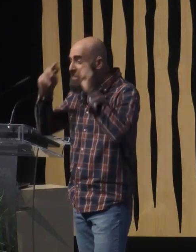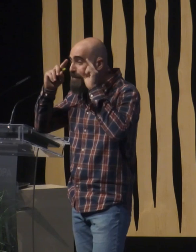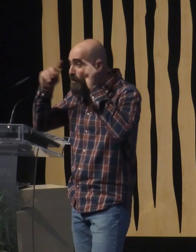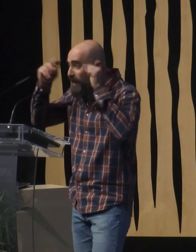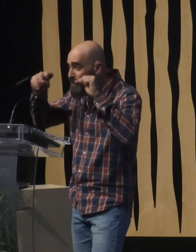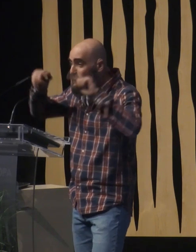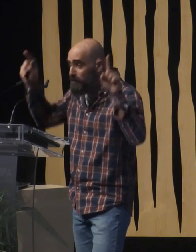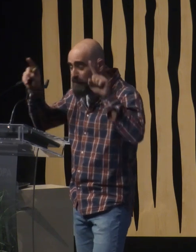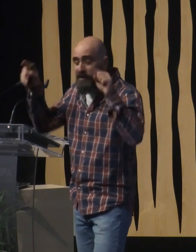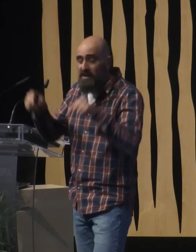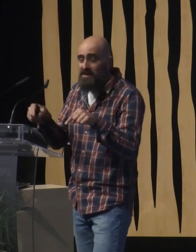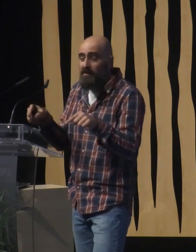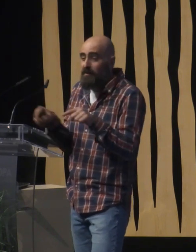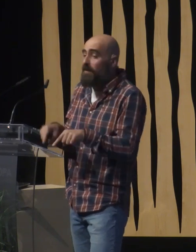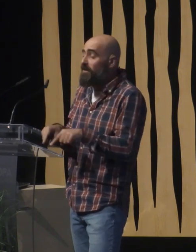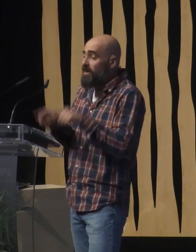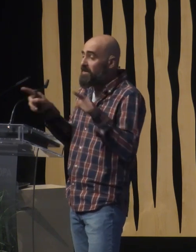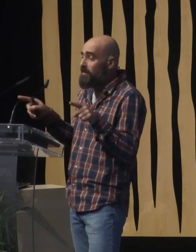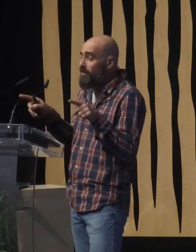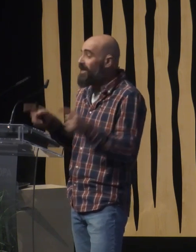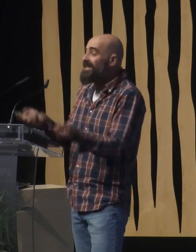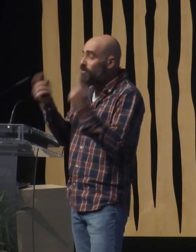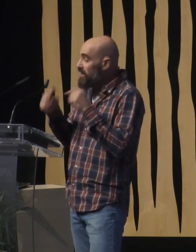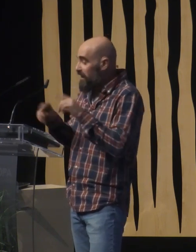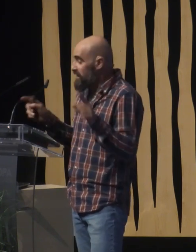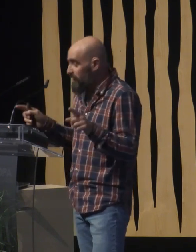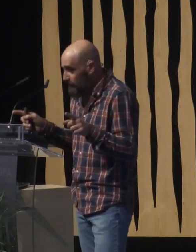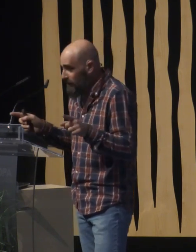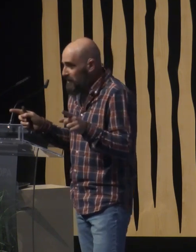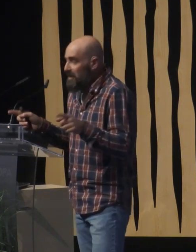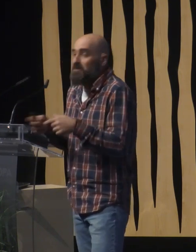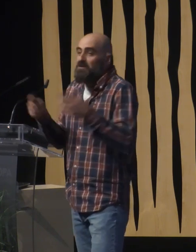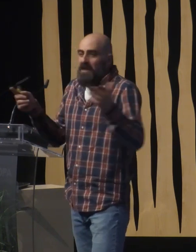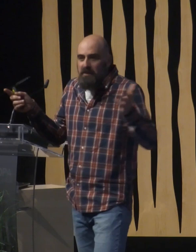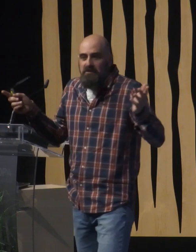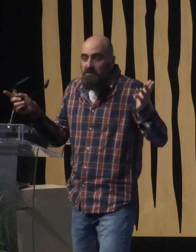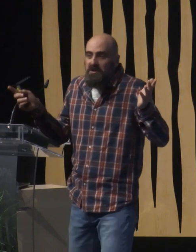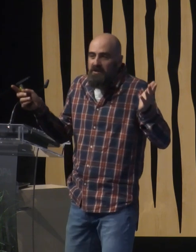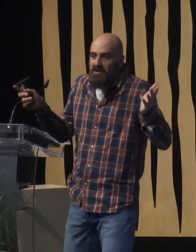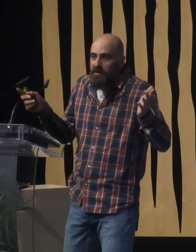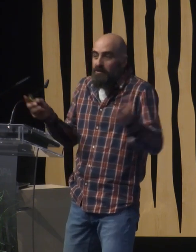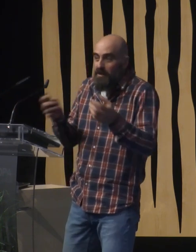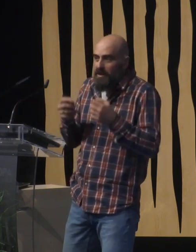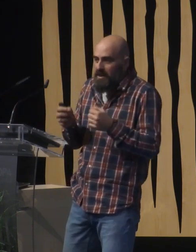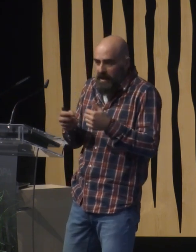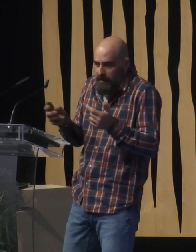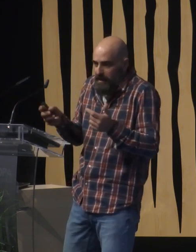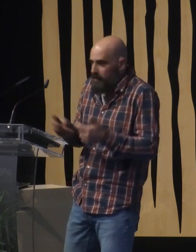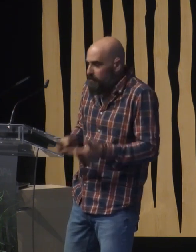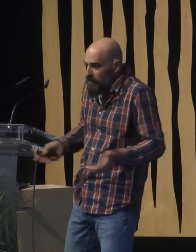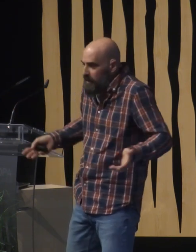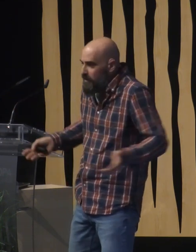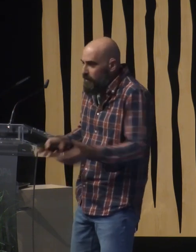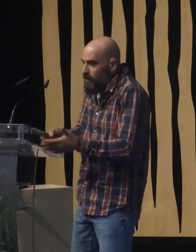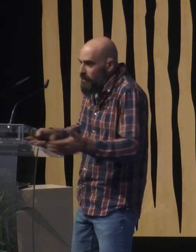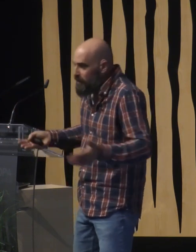pues se ha programado el plan para no salir el sábado, le viene bien no salir el sábado, se autocastiga el sábado. Y tú, hostia, qué bien, se autocastiga el sábado, tiene conciencia, que va, le viene